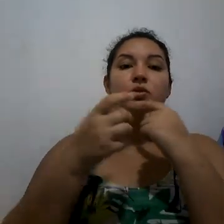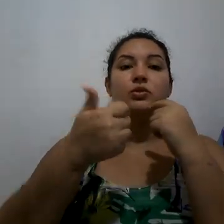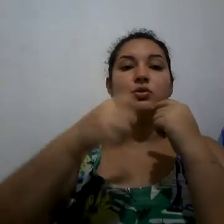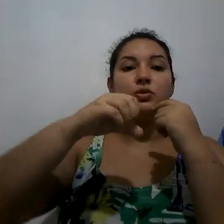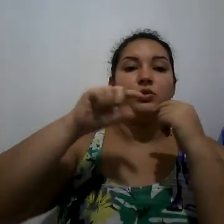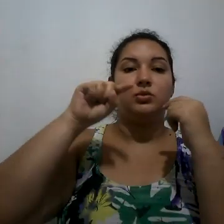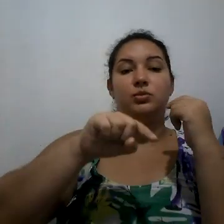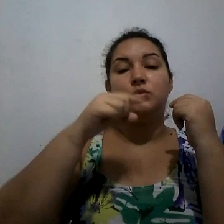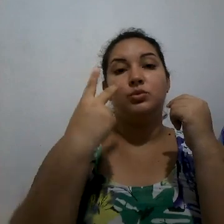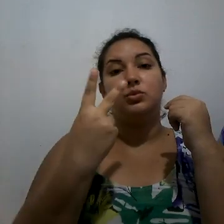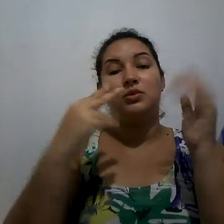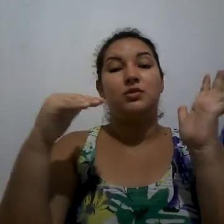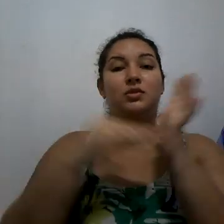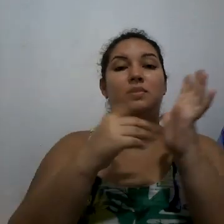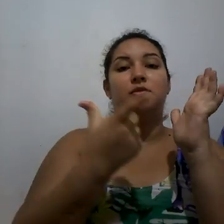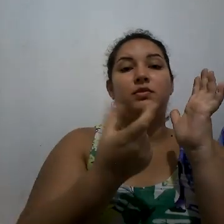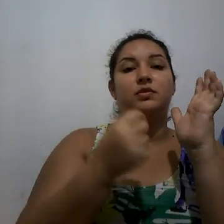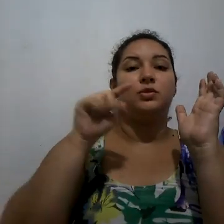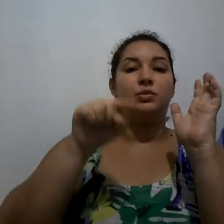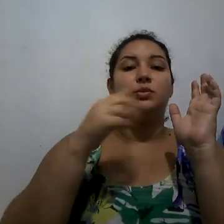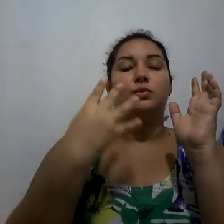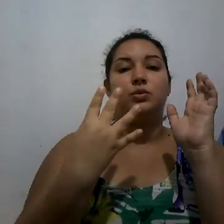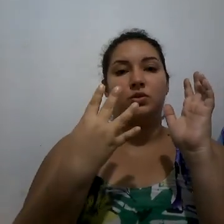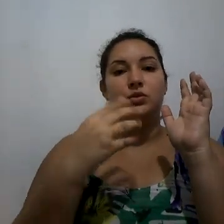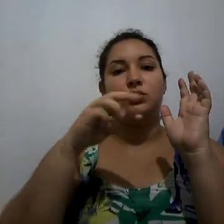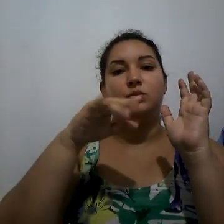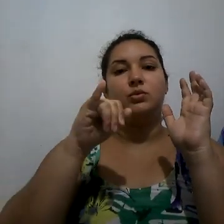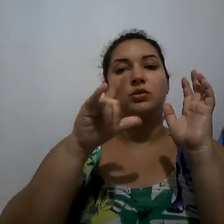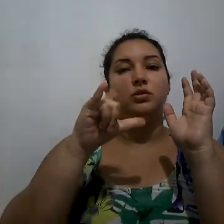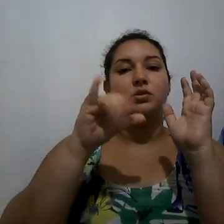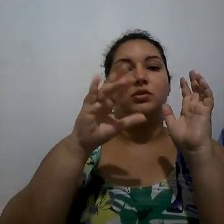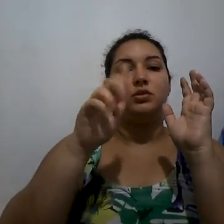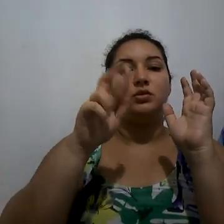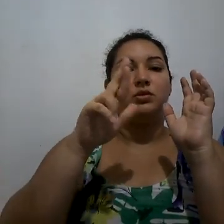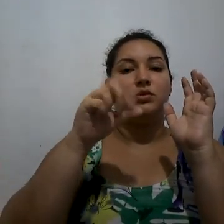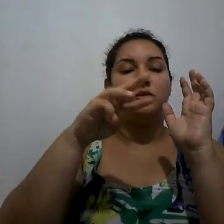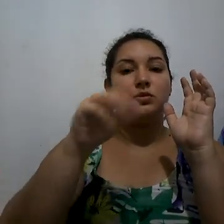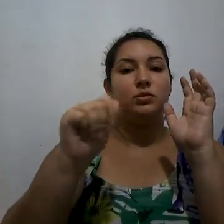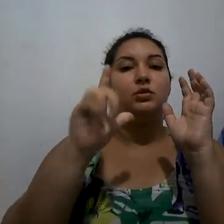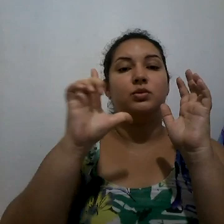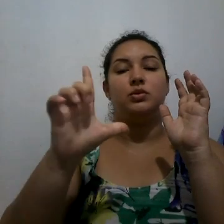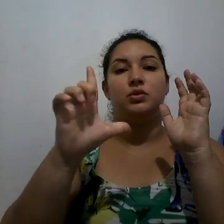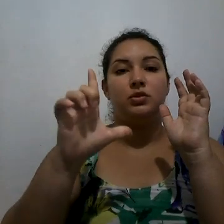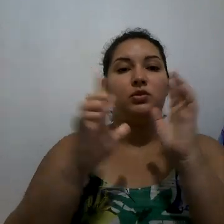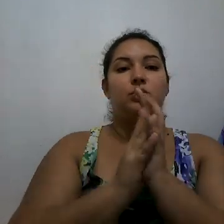até 20,4 de miligramas por litro dessa concentração de ferro. Então, olha, foi uma faixa